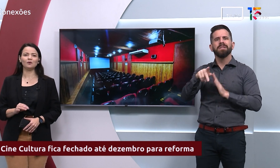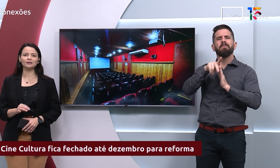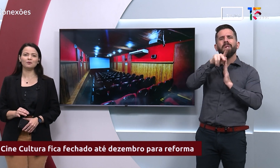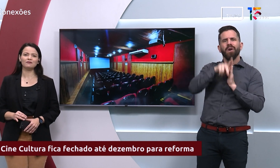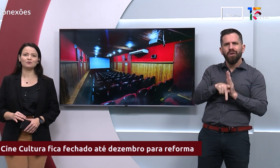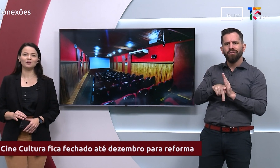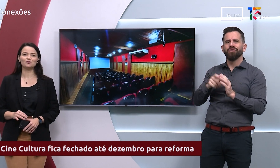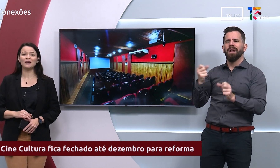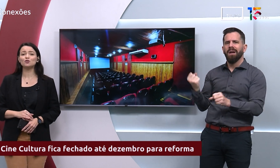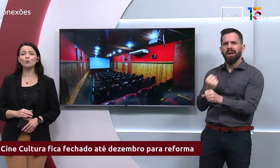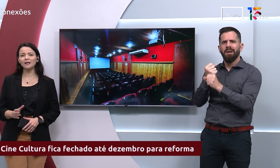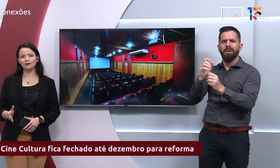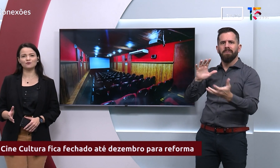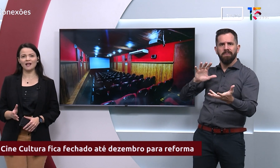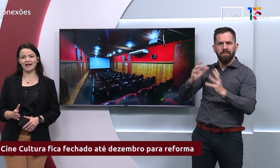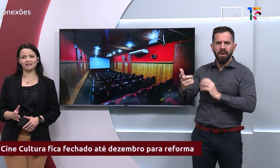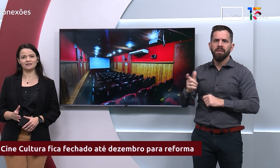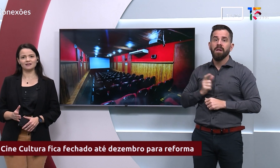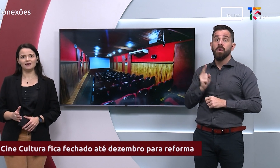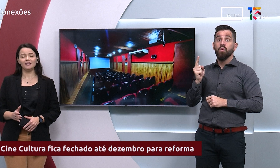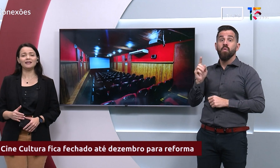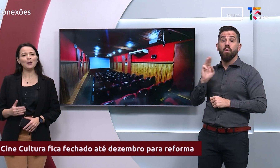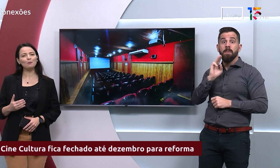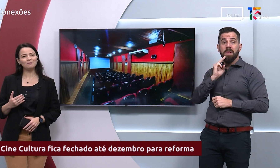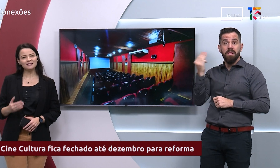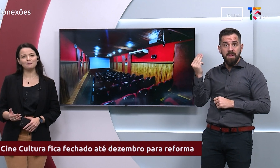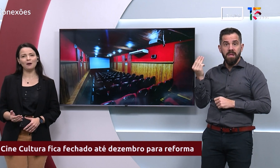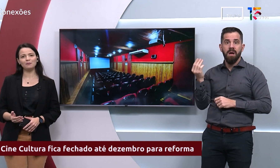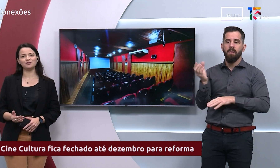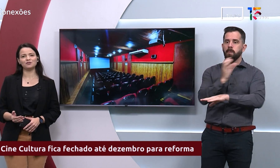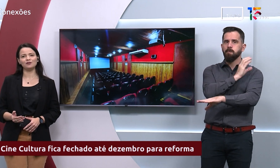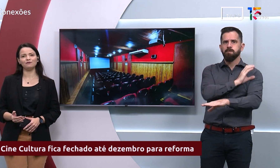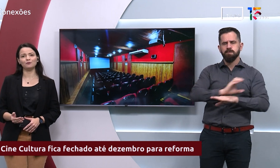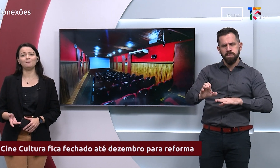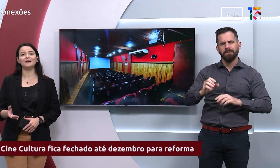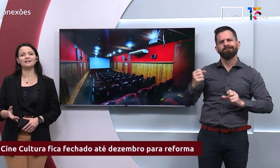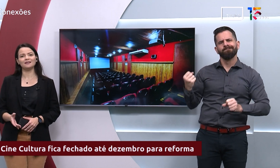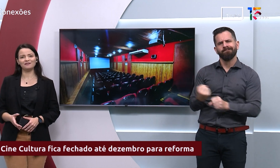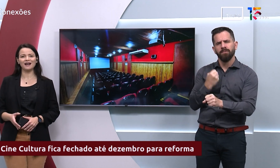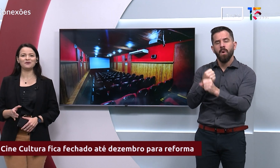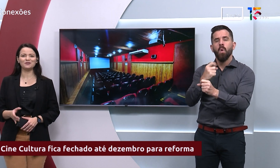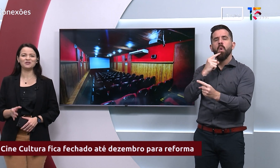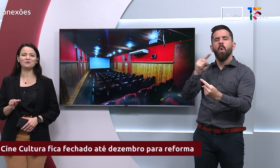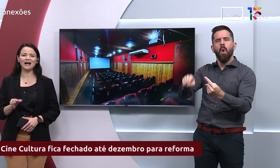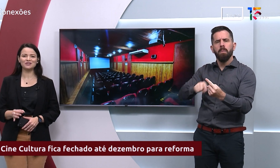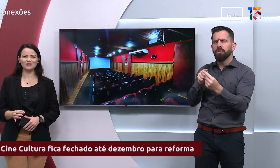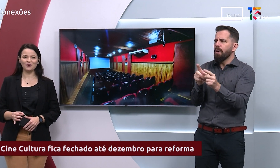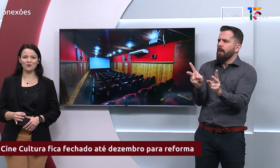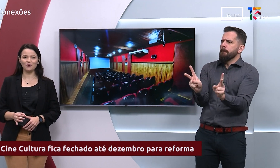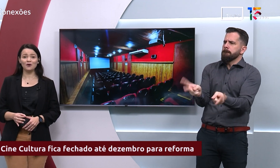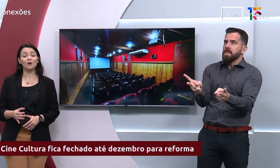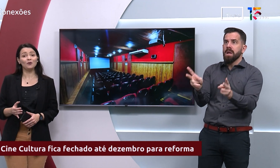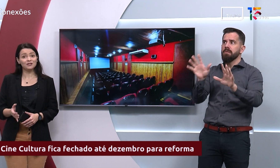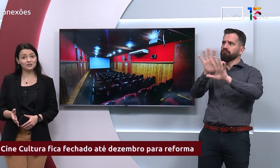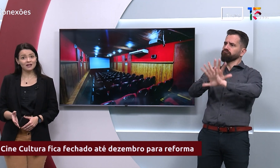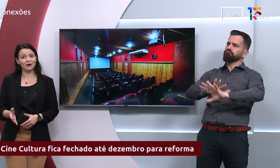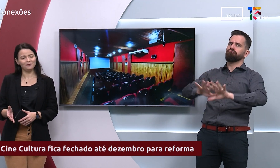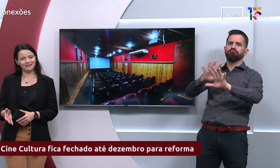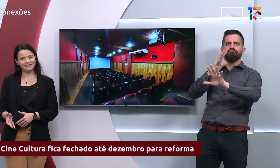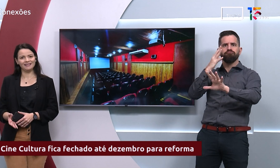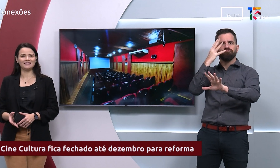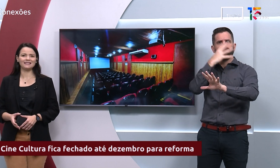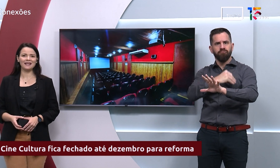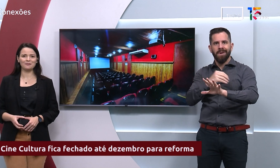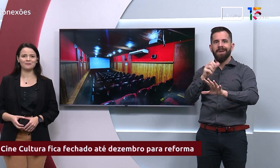revitalização conta com investimento de mais de R$ 1 milhão e tem como principal objetivo preservar o estilo Art Deco